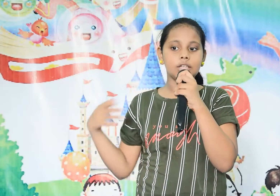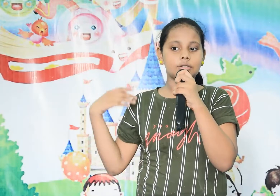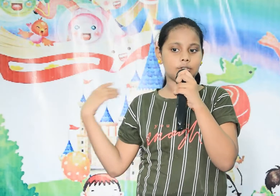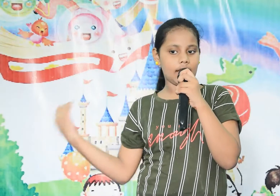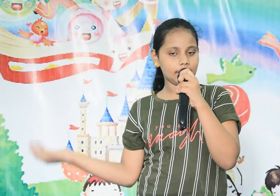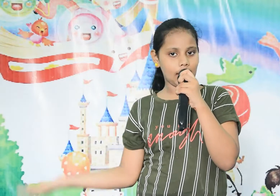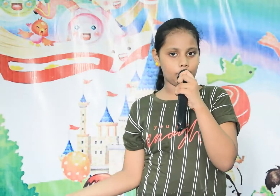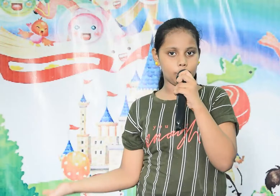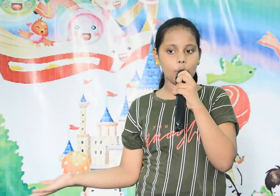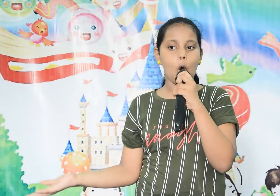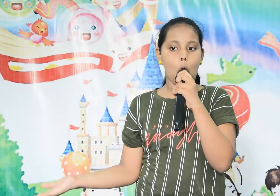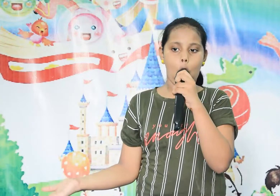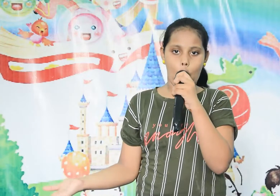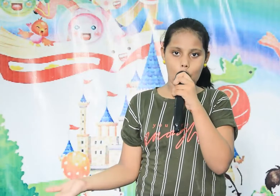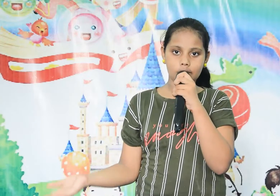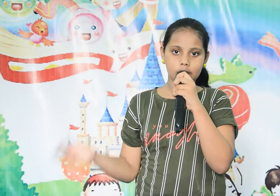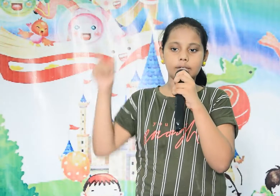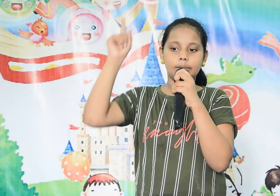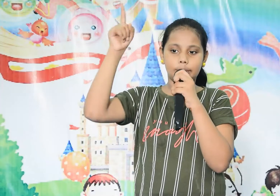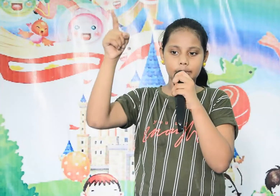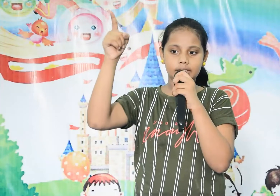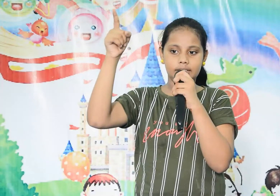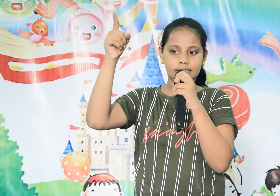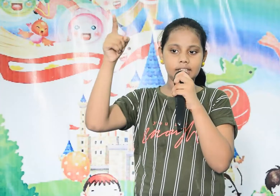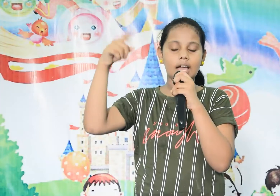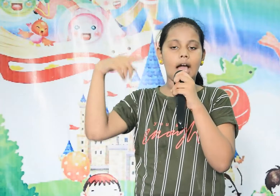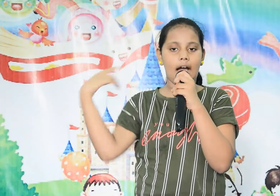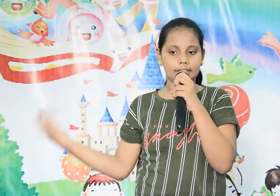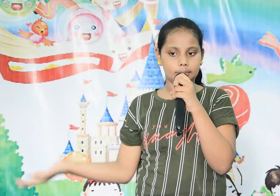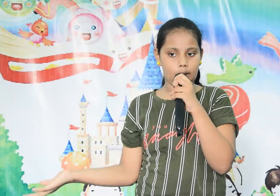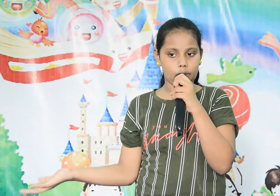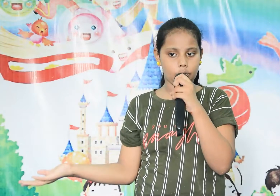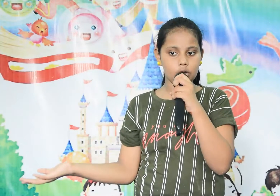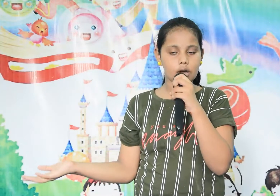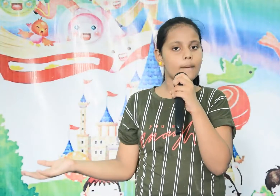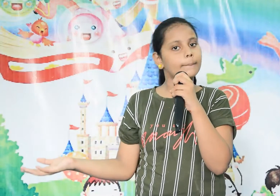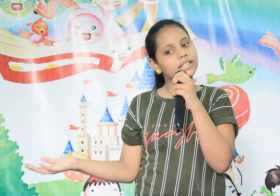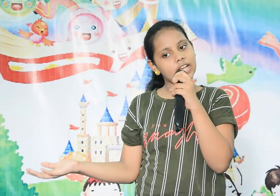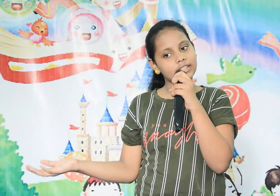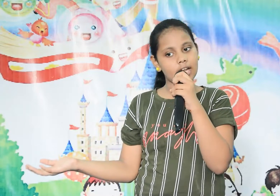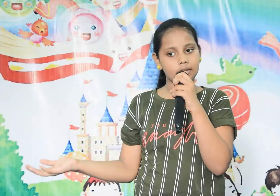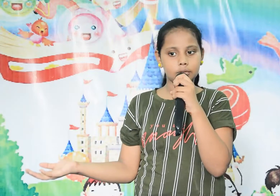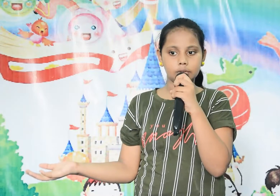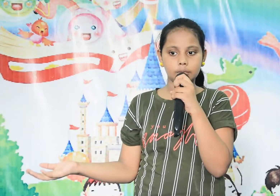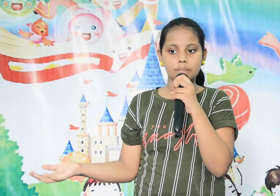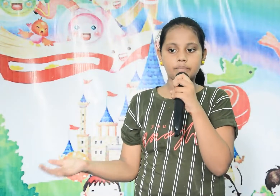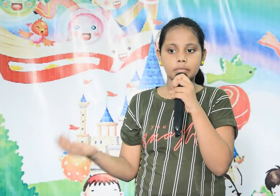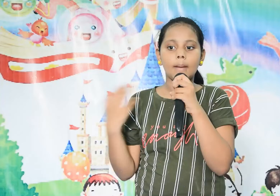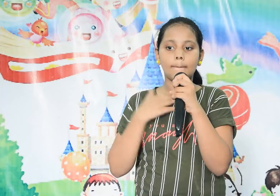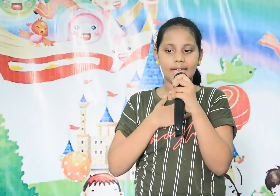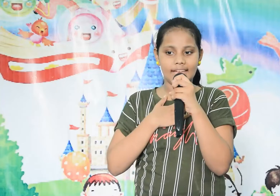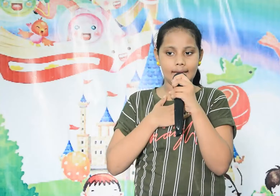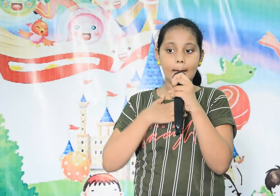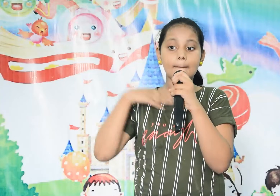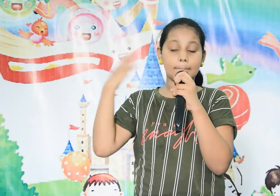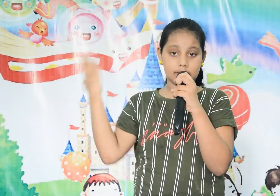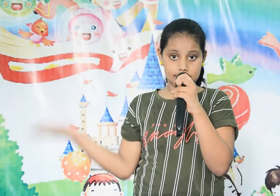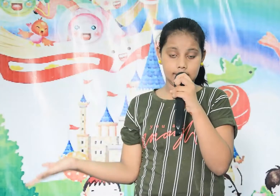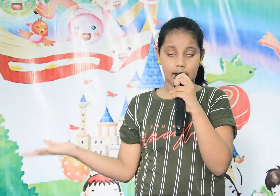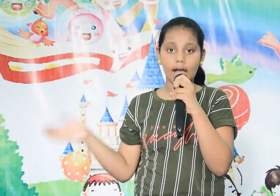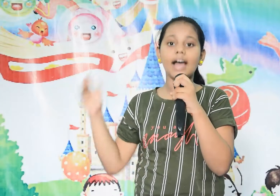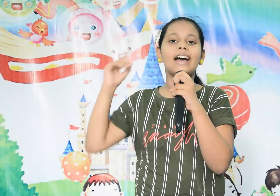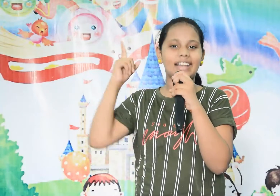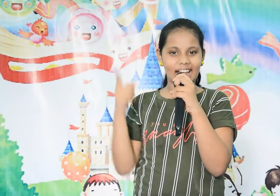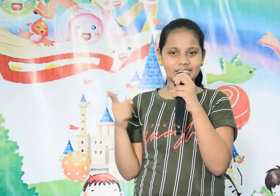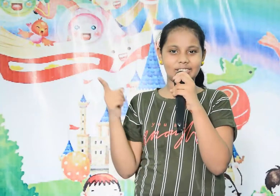समाचारी सुनाता हूँ और उनकी आत्माओं को बचाता हूँ। मैं